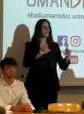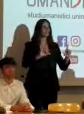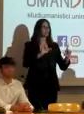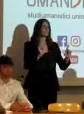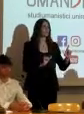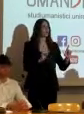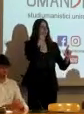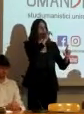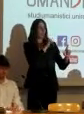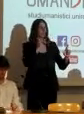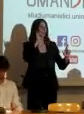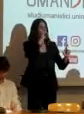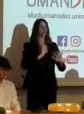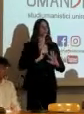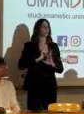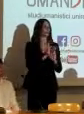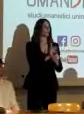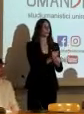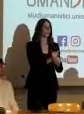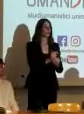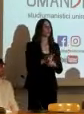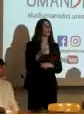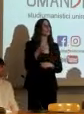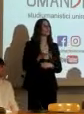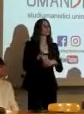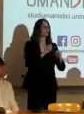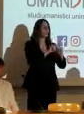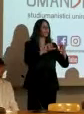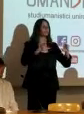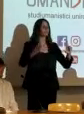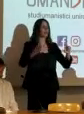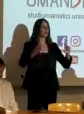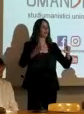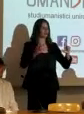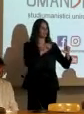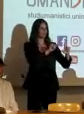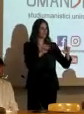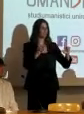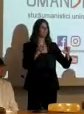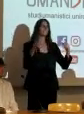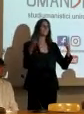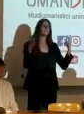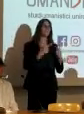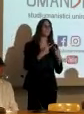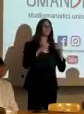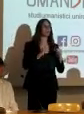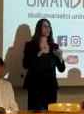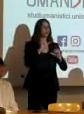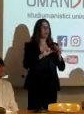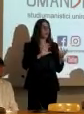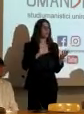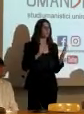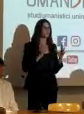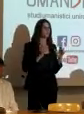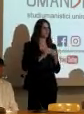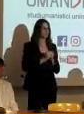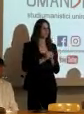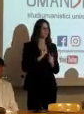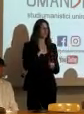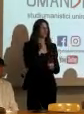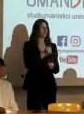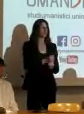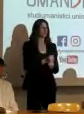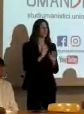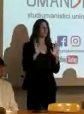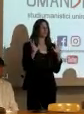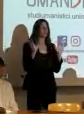inconsapevole. Le immagini hanno anche il potere di distorcere la realtà. Storia dell'arte, dunque, un percorso di storia